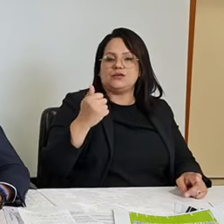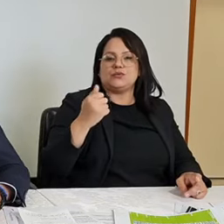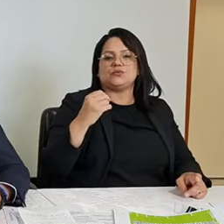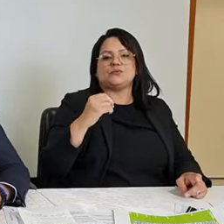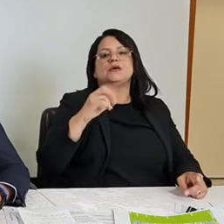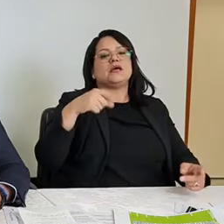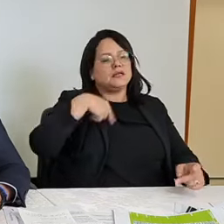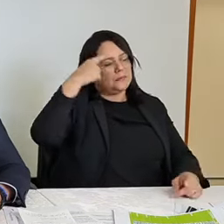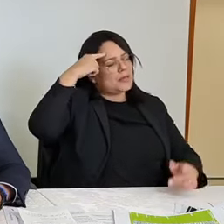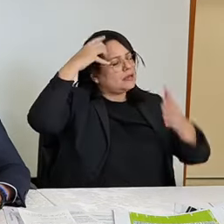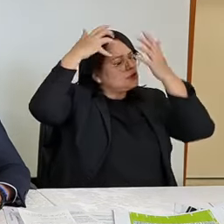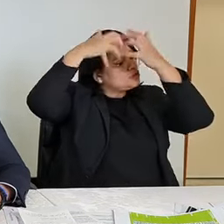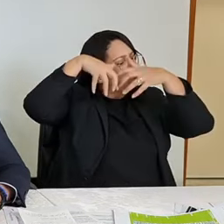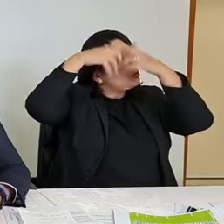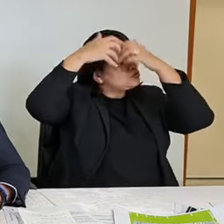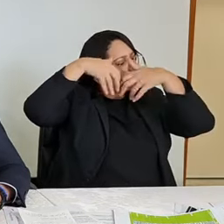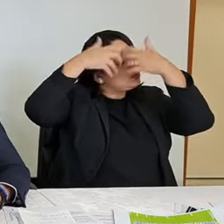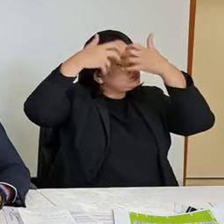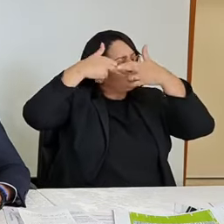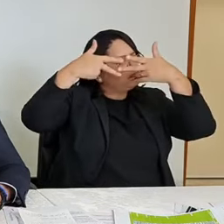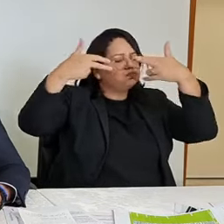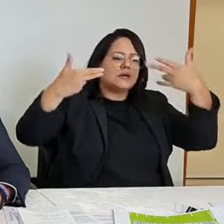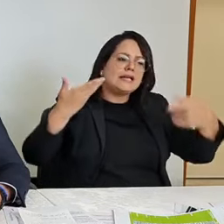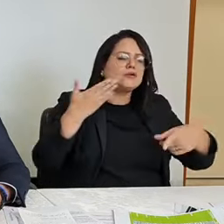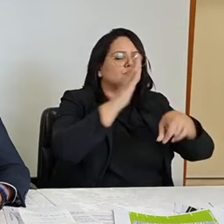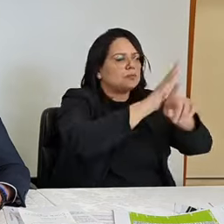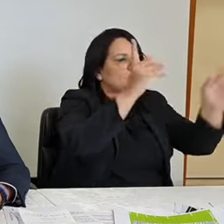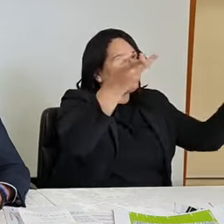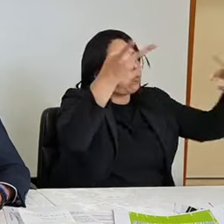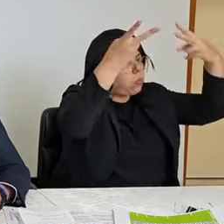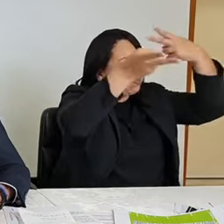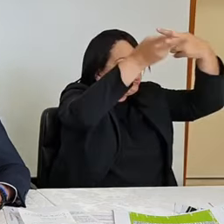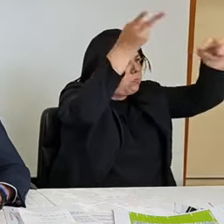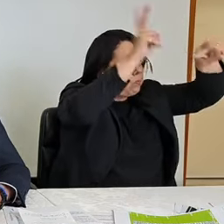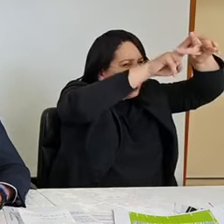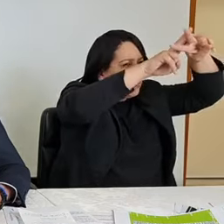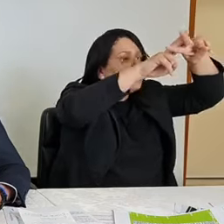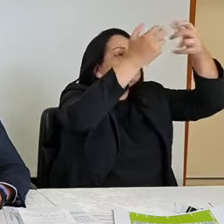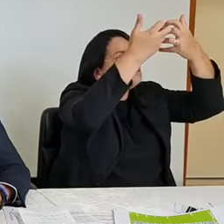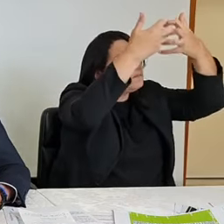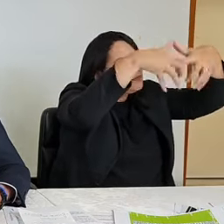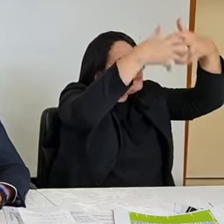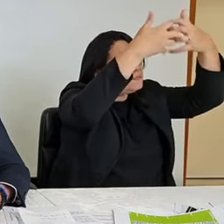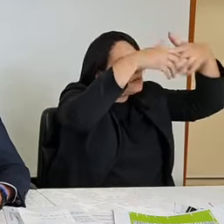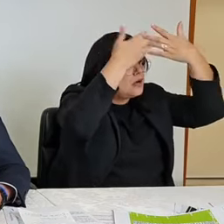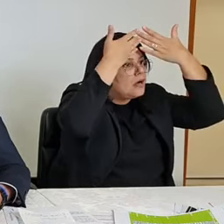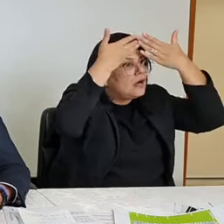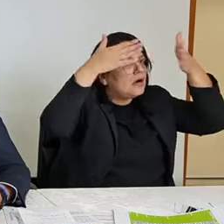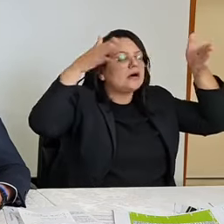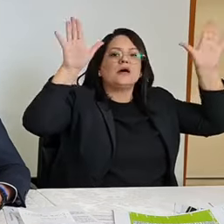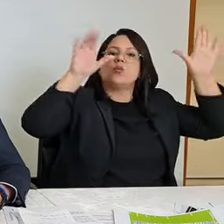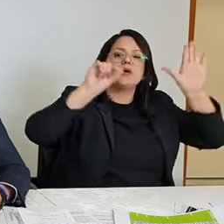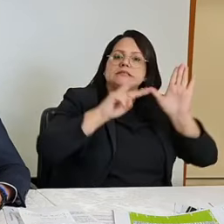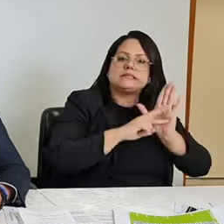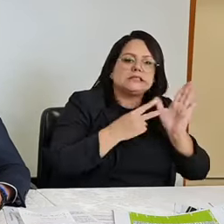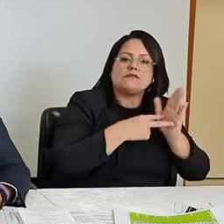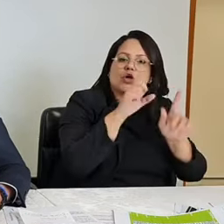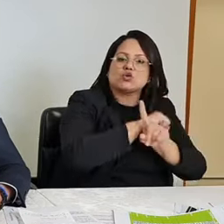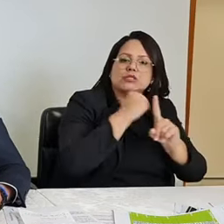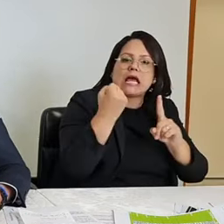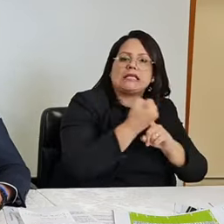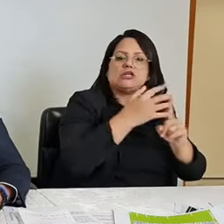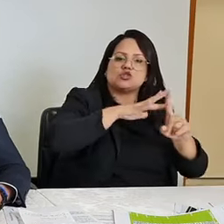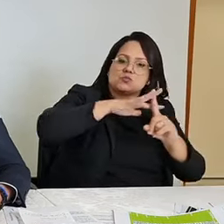realmente ajudou aí a abrir a mente de muita gente no Brasil sobre o que é o socialismo, o que é o